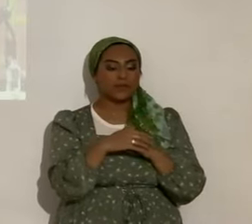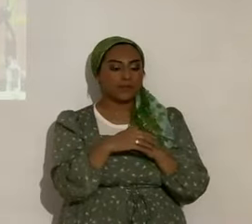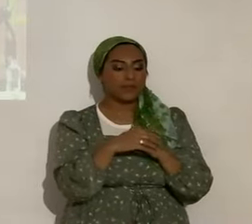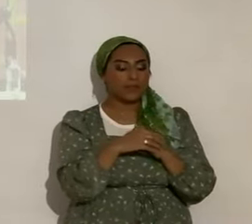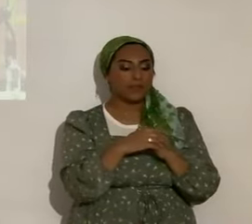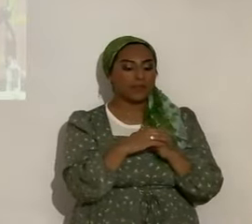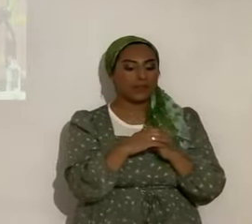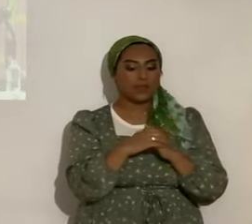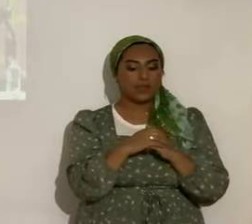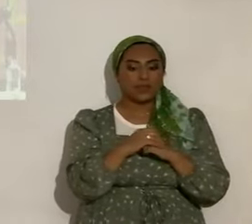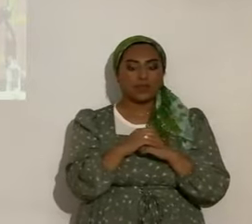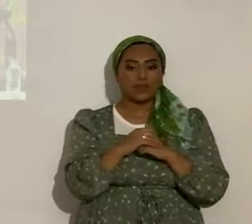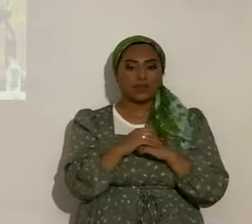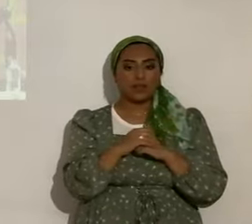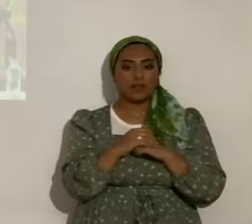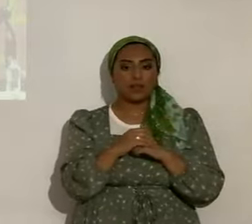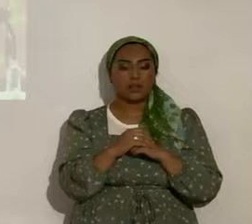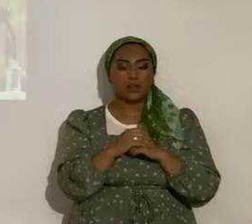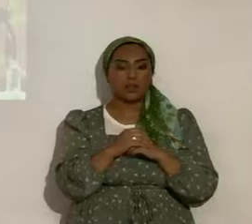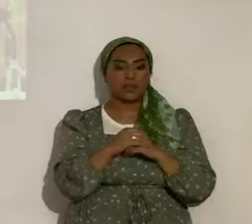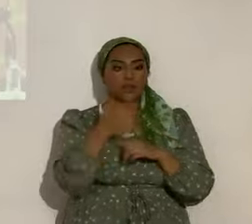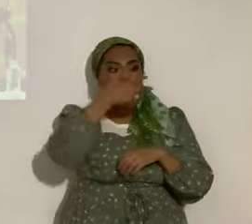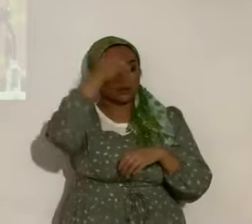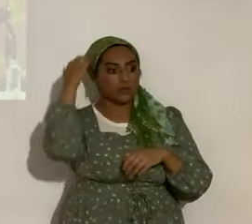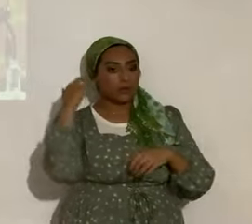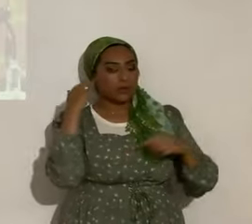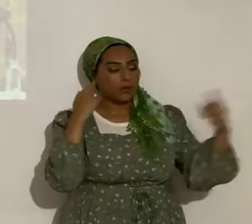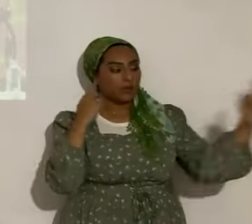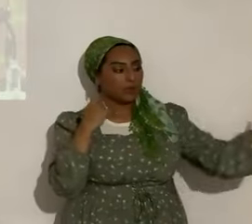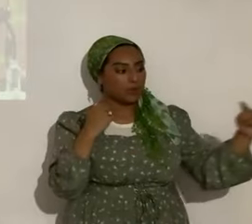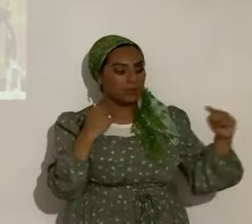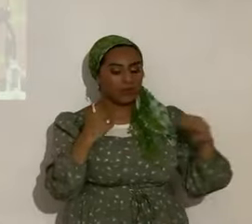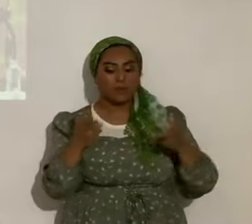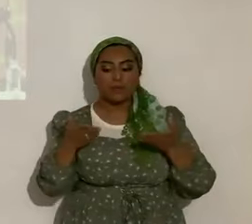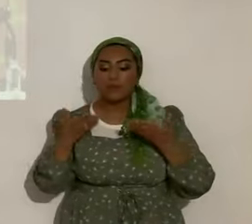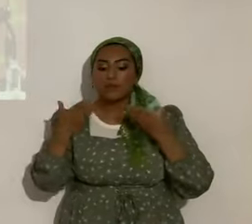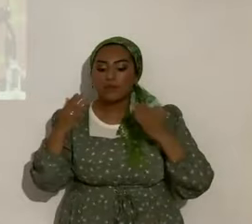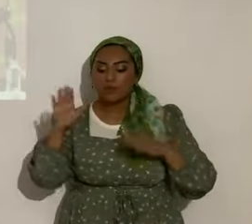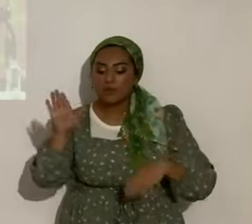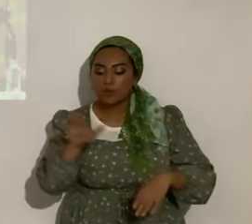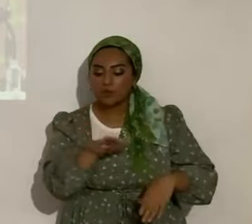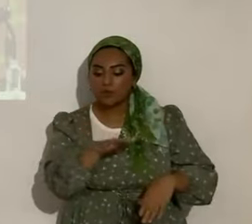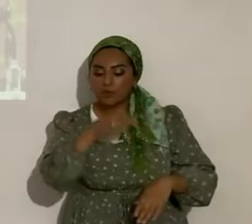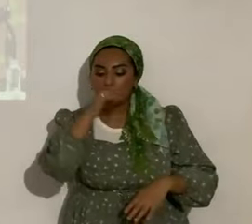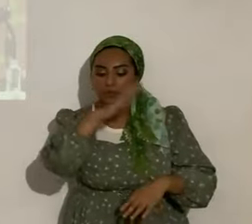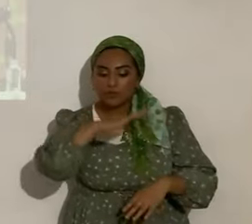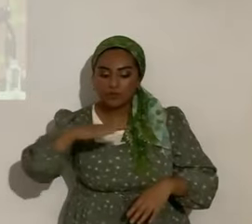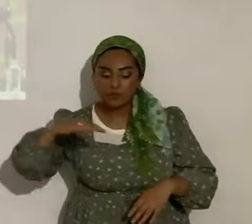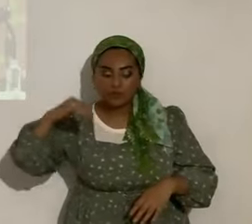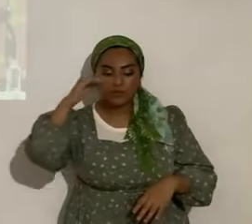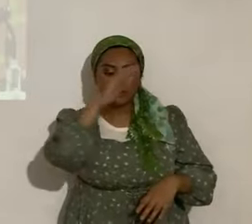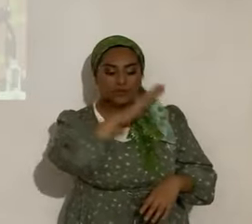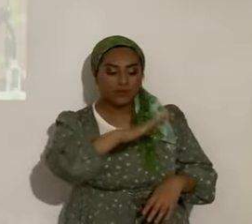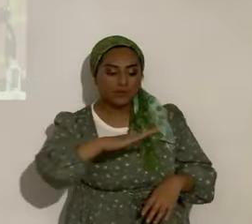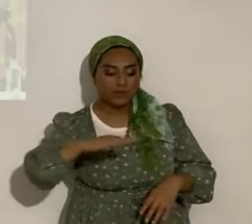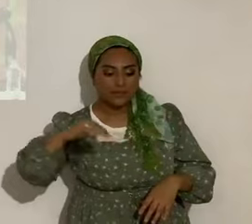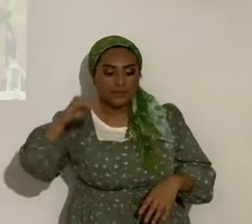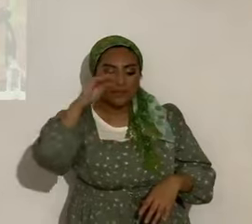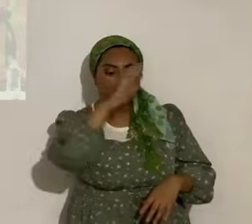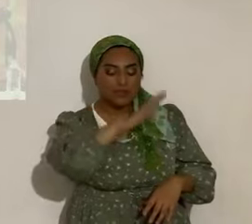cosas. Y pasa el león cerca de ti, tú lo puedes oler, lo puedes acariciar, en este momento lo estás acariciando con tu mano